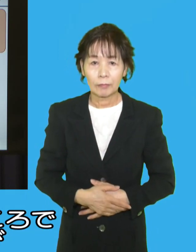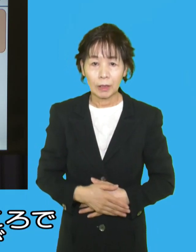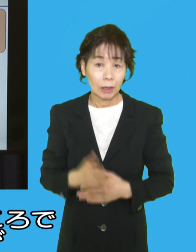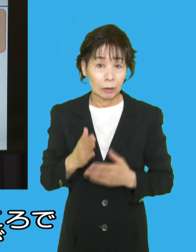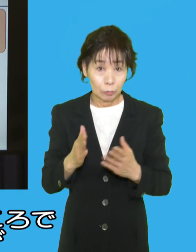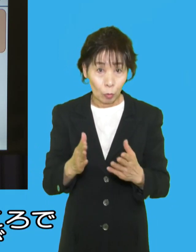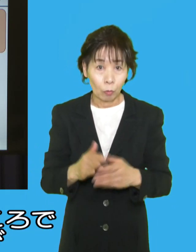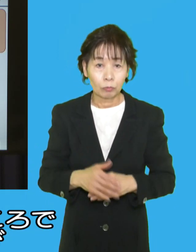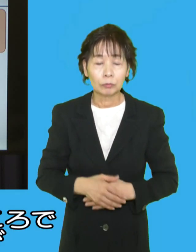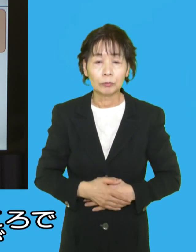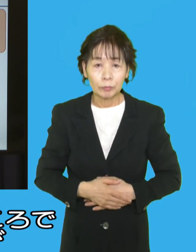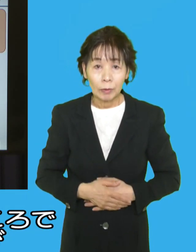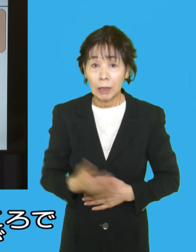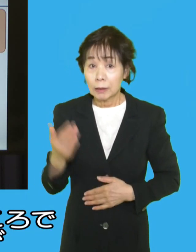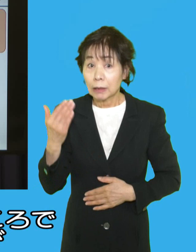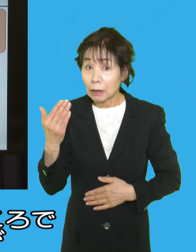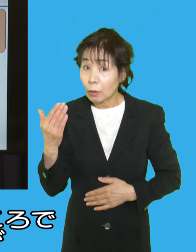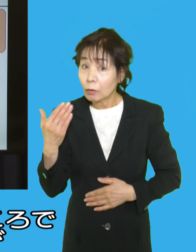先ほど